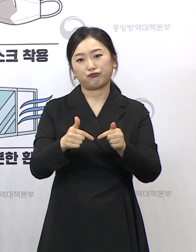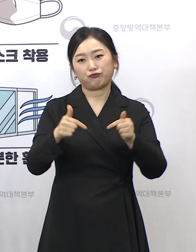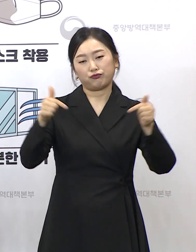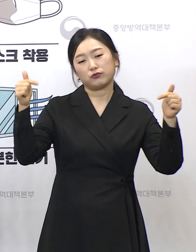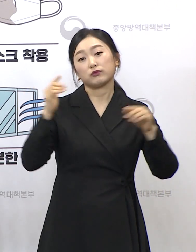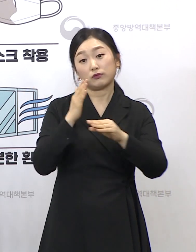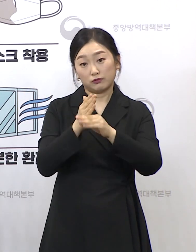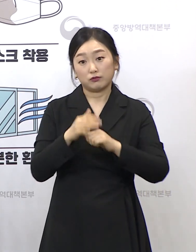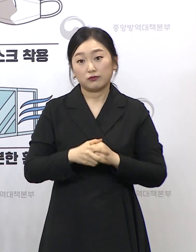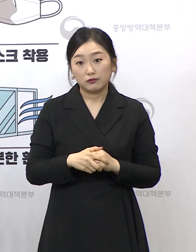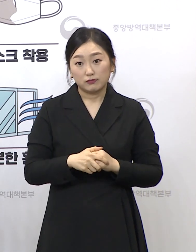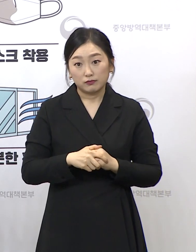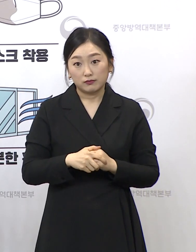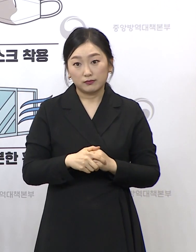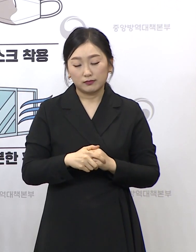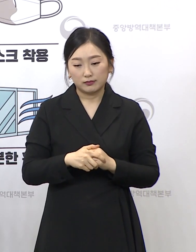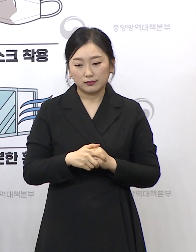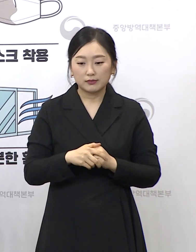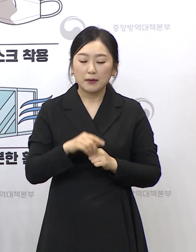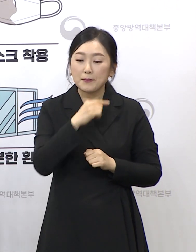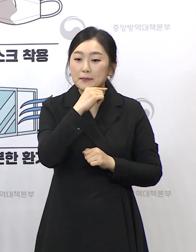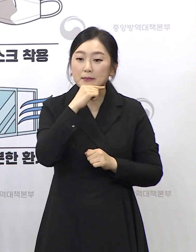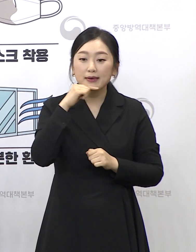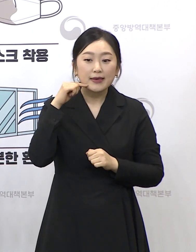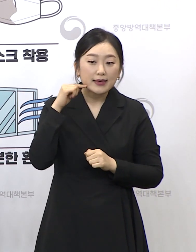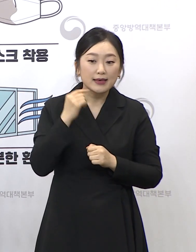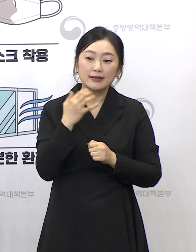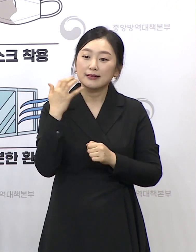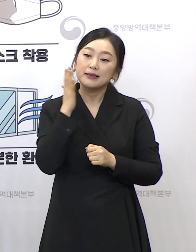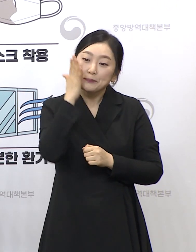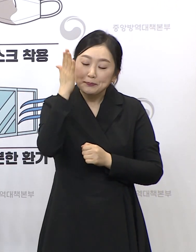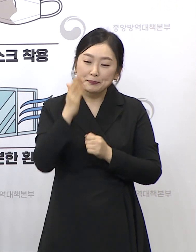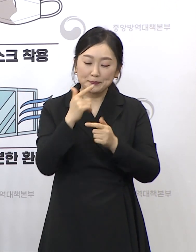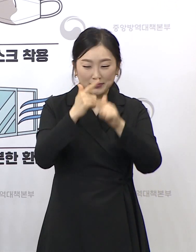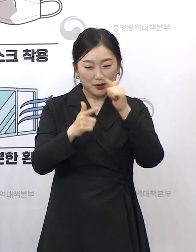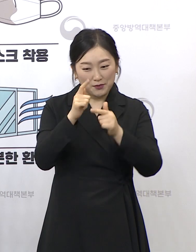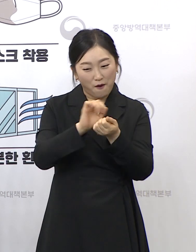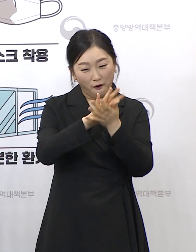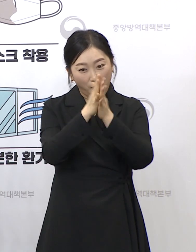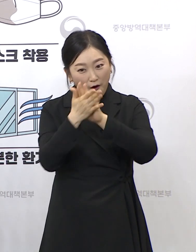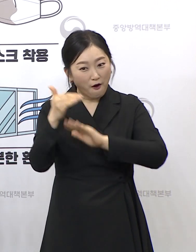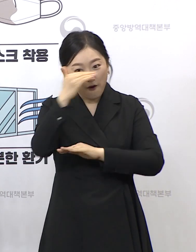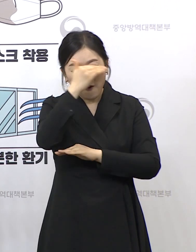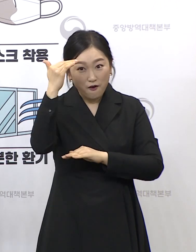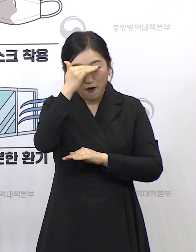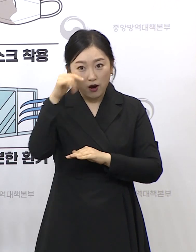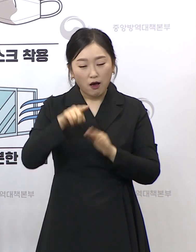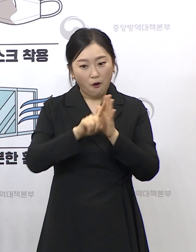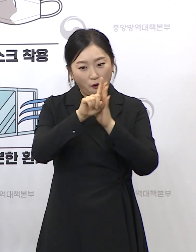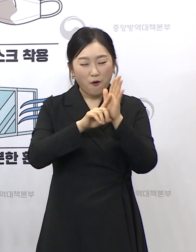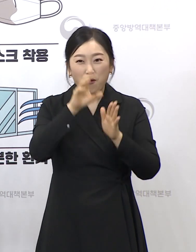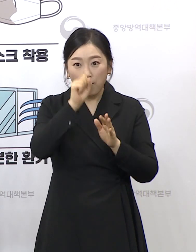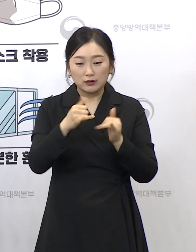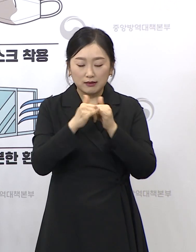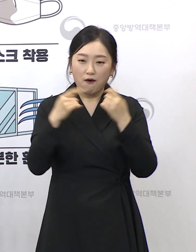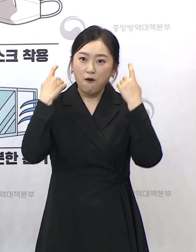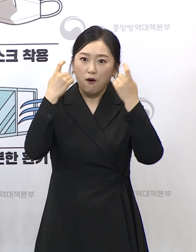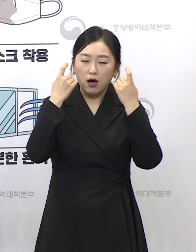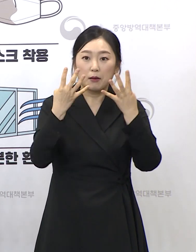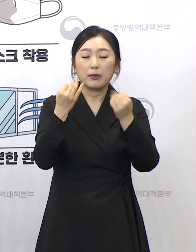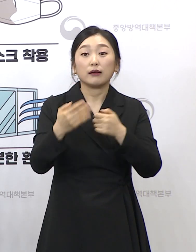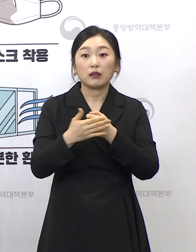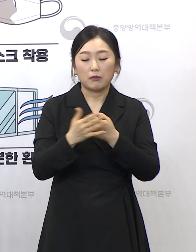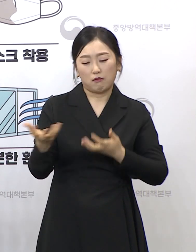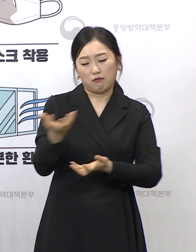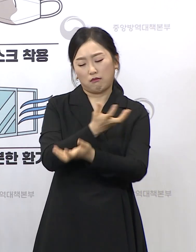있습니다. 단풍놀이와 같은 야외 활동하기 좋은 그런 계절적 요인에 따라서 이동량이 보다 상승할 수